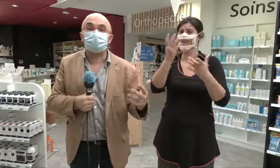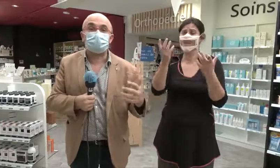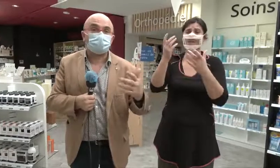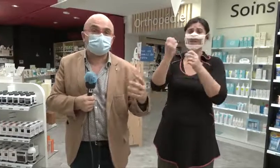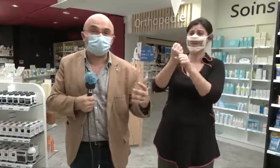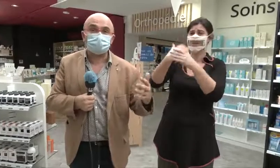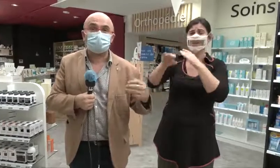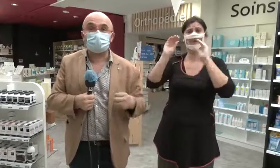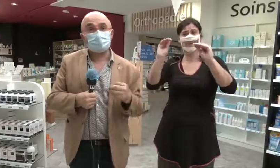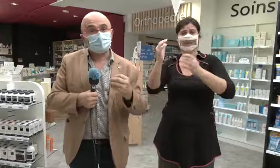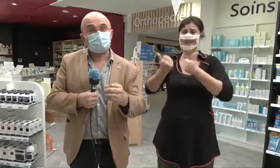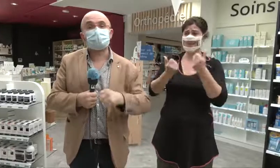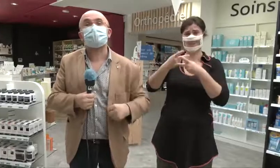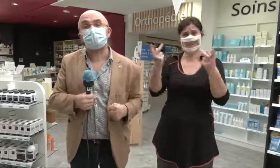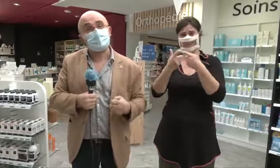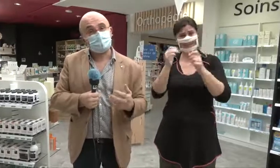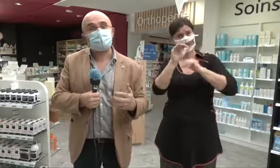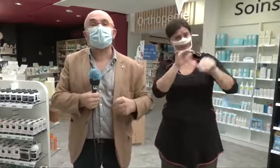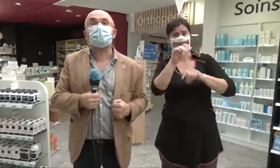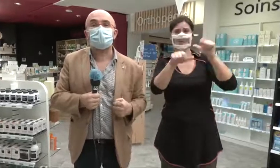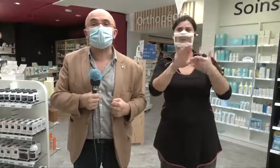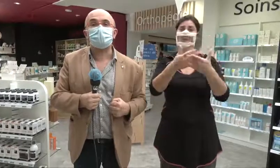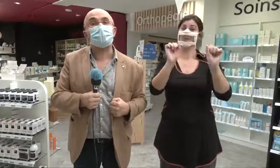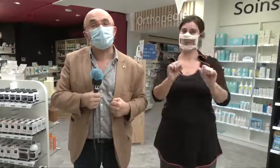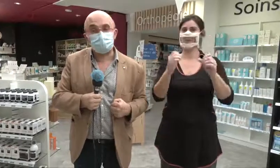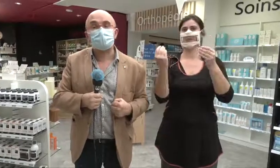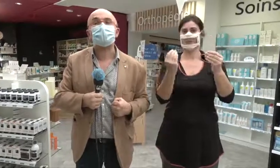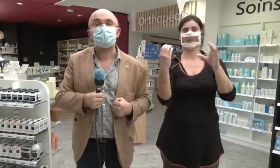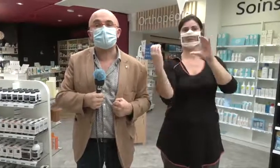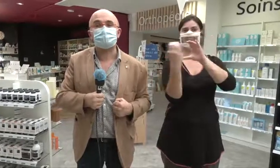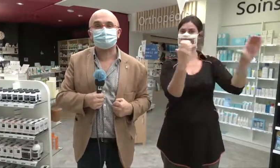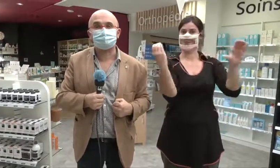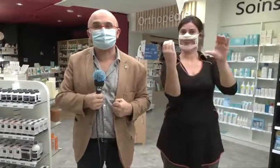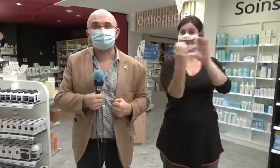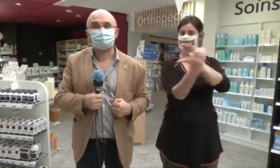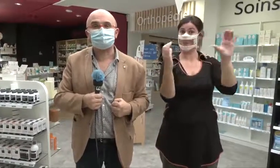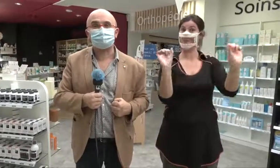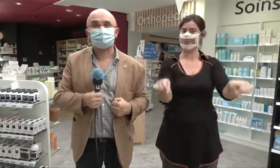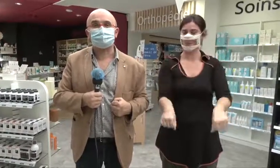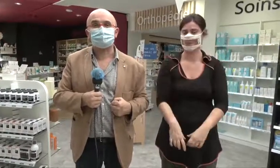vous êtes un service public, pour faciliter justement la communication avec les personnes sourdes.